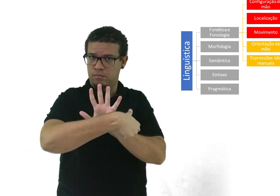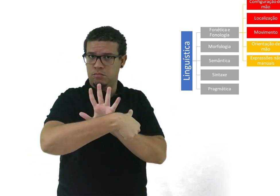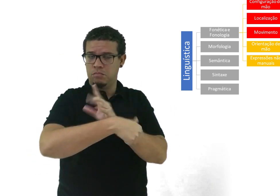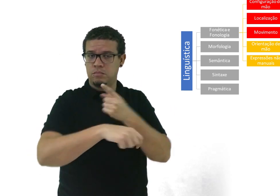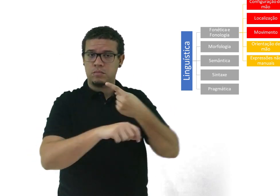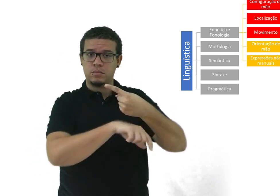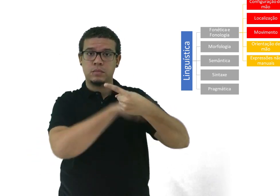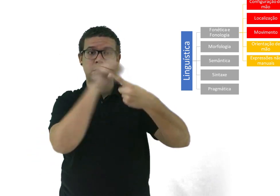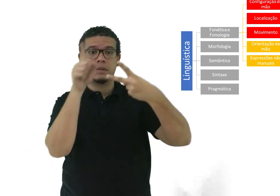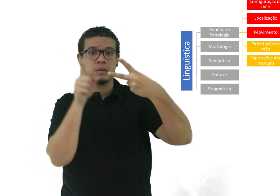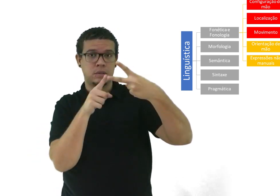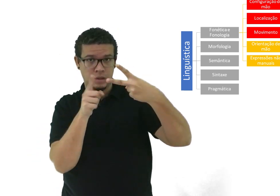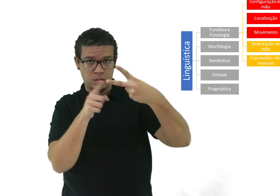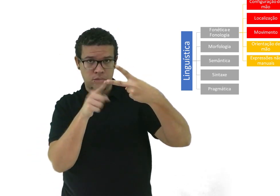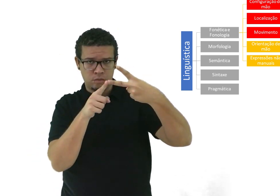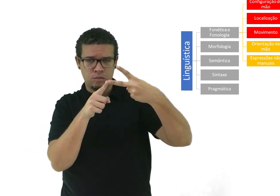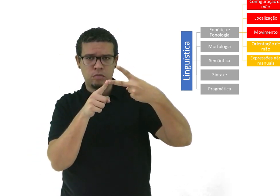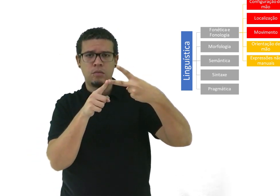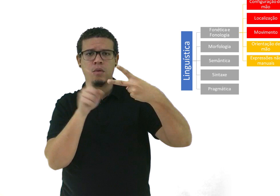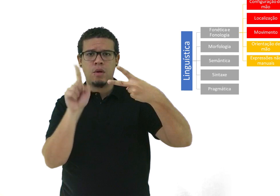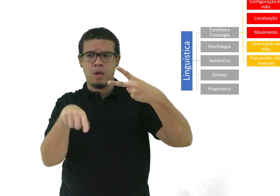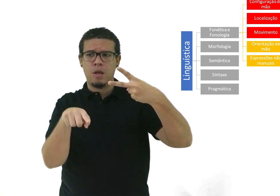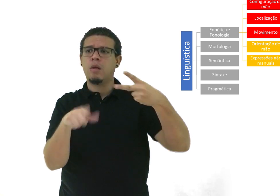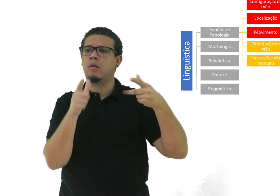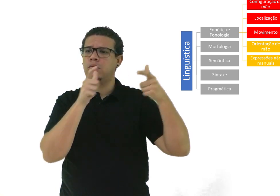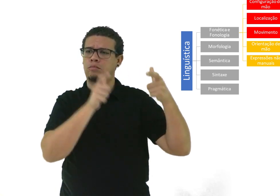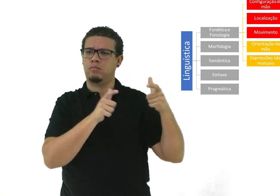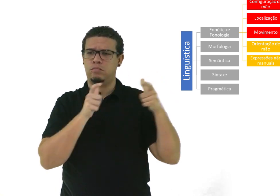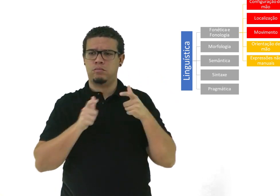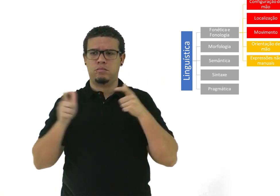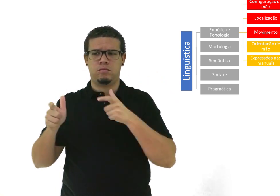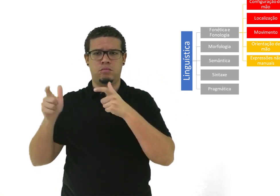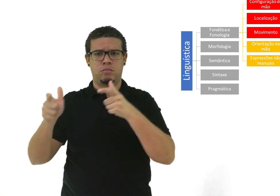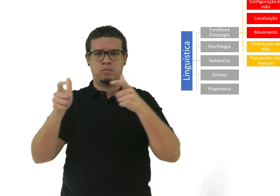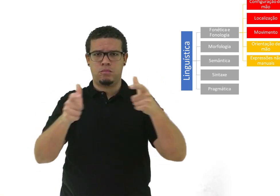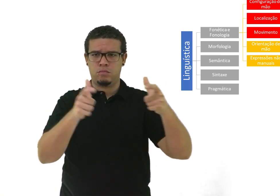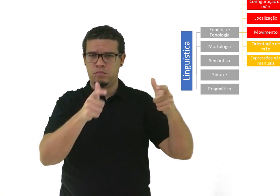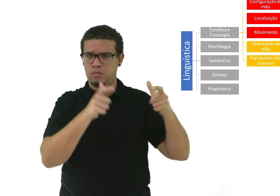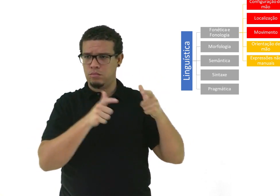de mão. O segundo elemento, a localização.